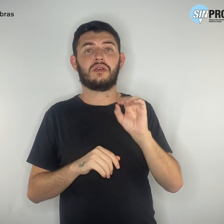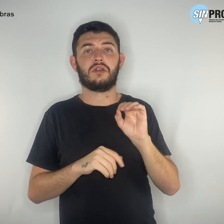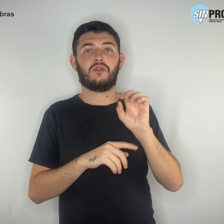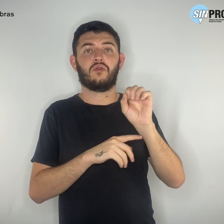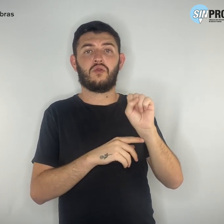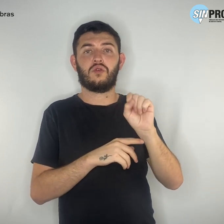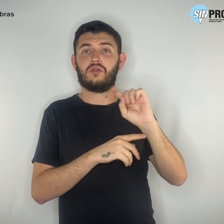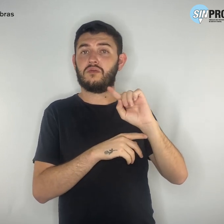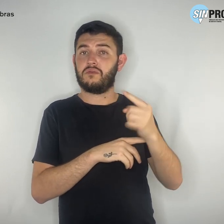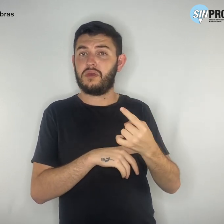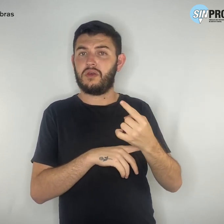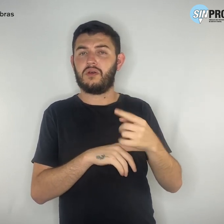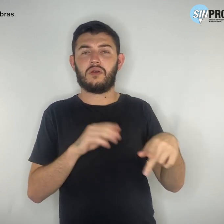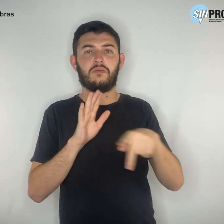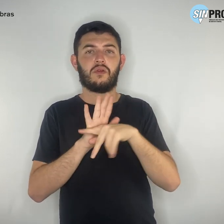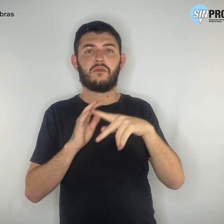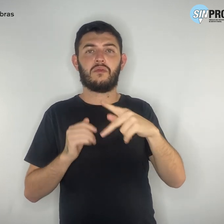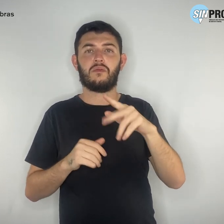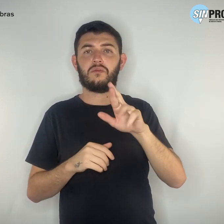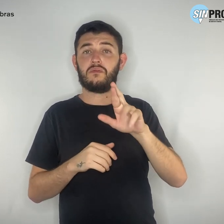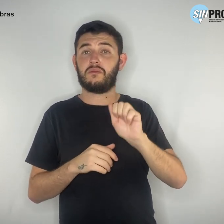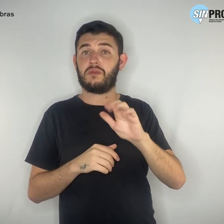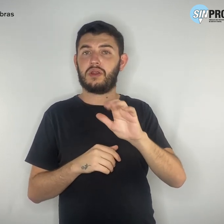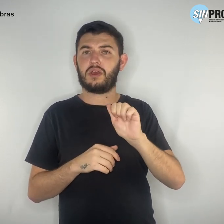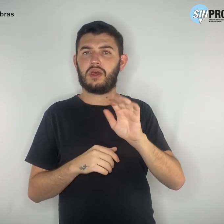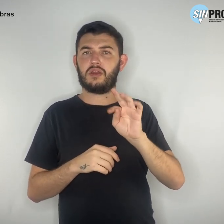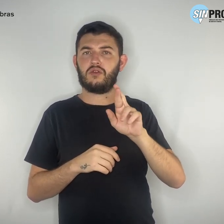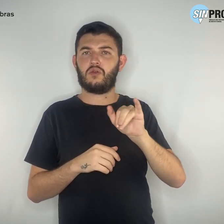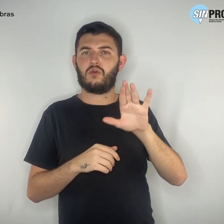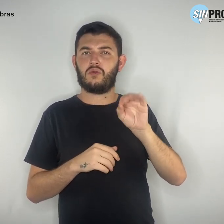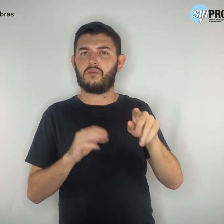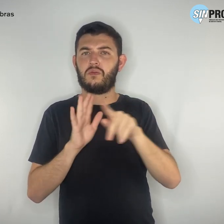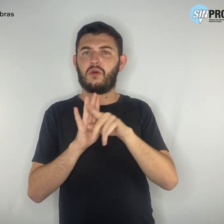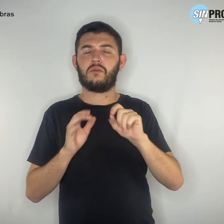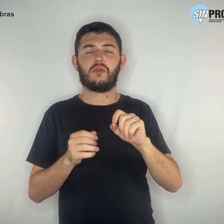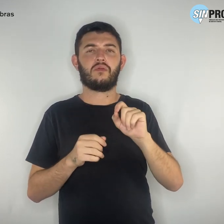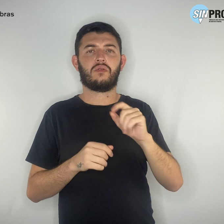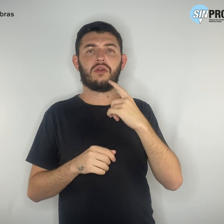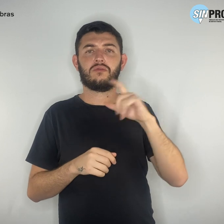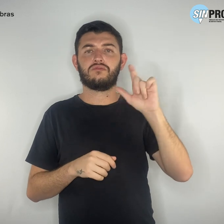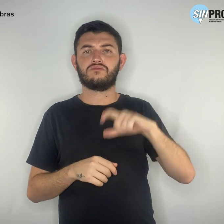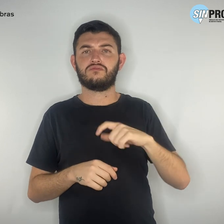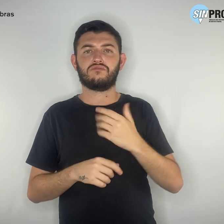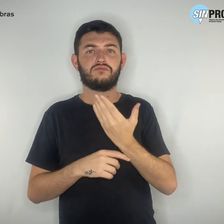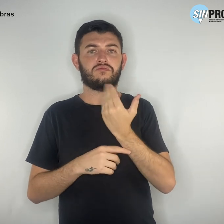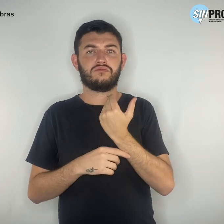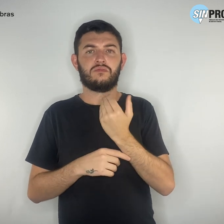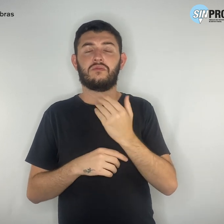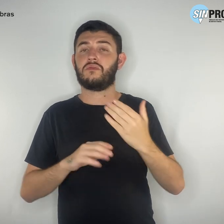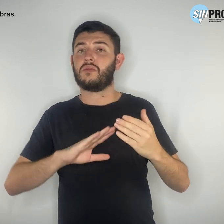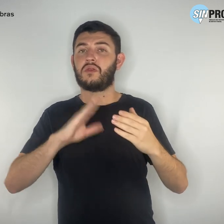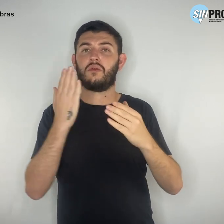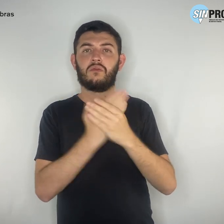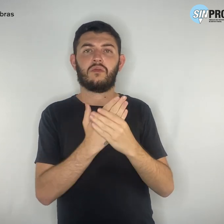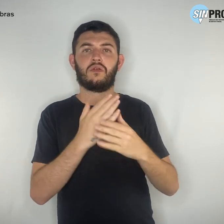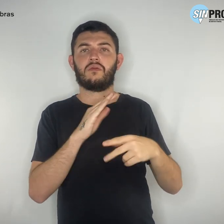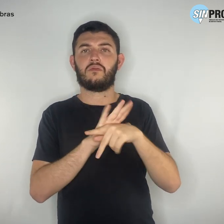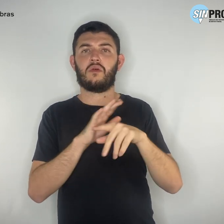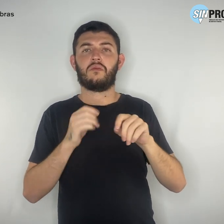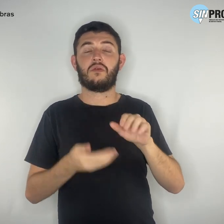referente ao precatório do ticket alimentação. Ação movida por um suposto escritório jurídico